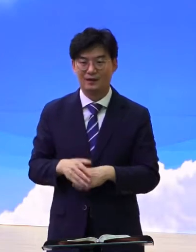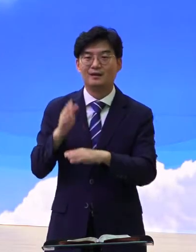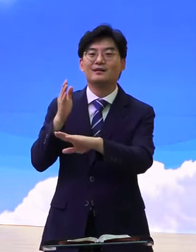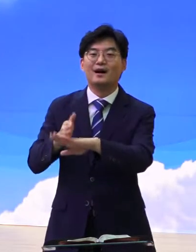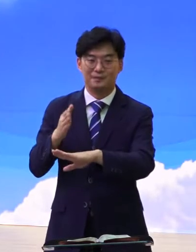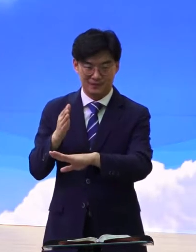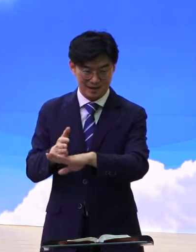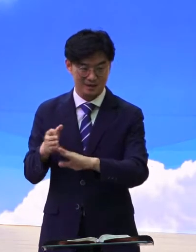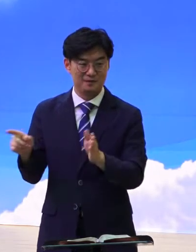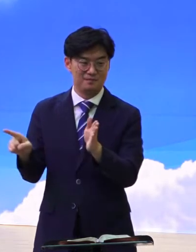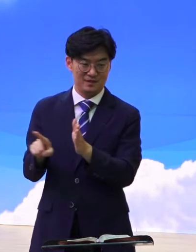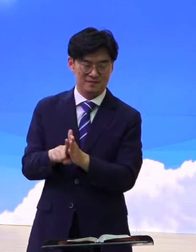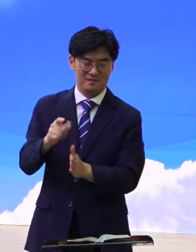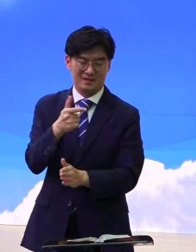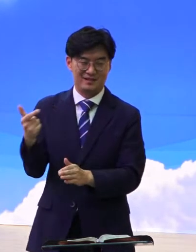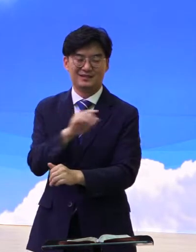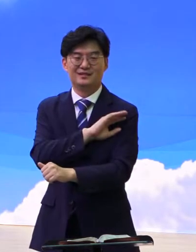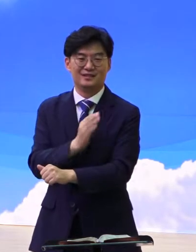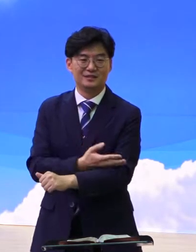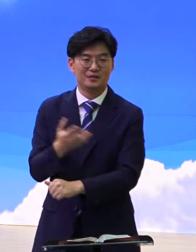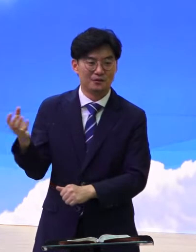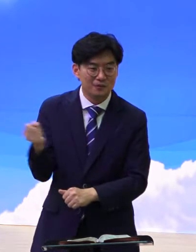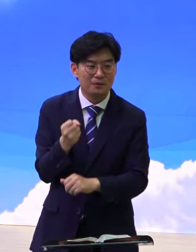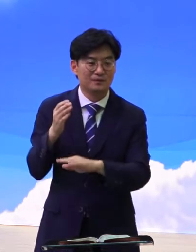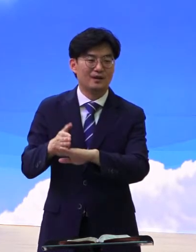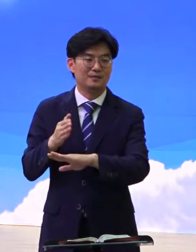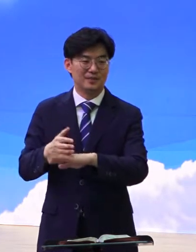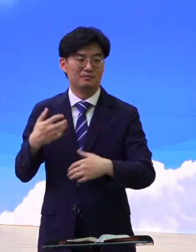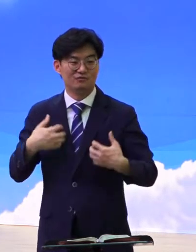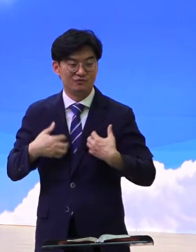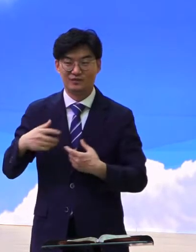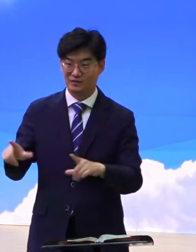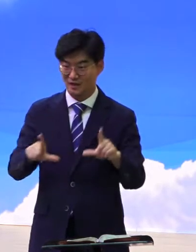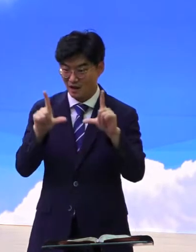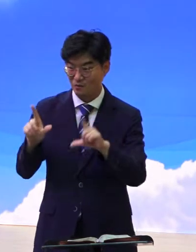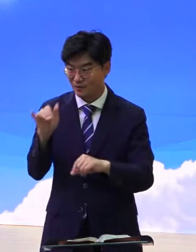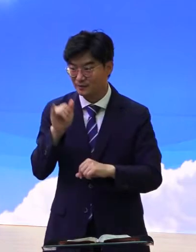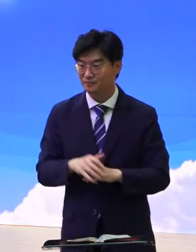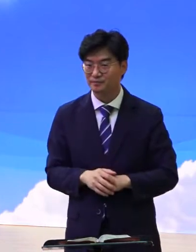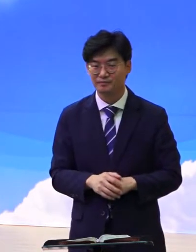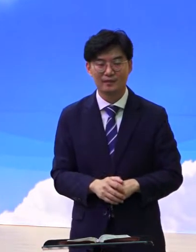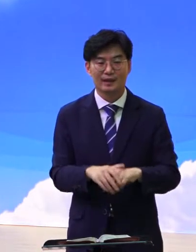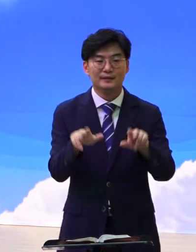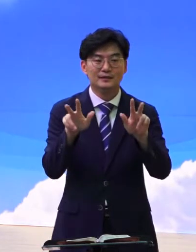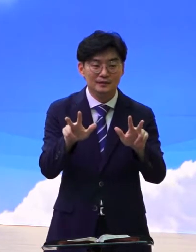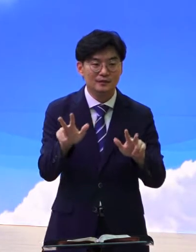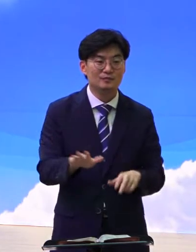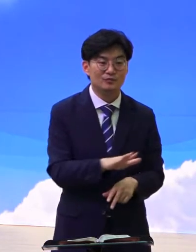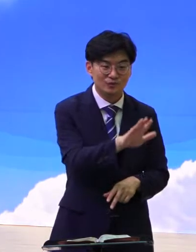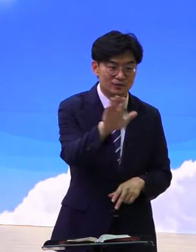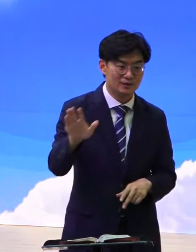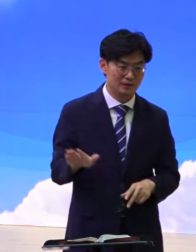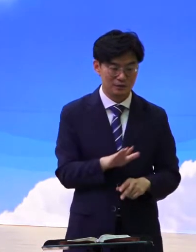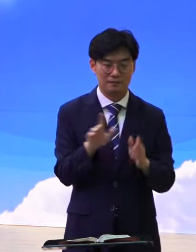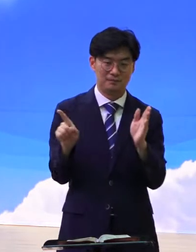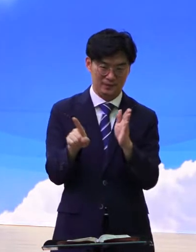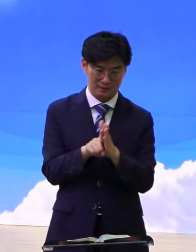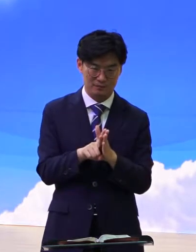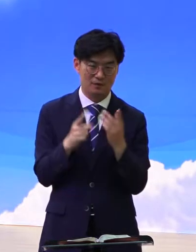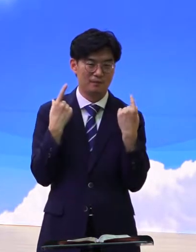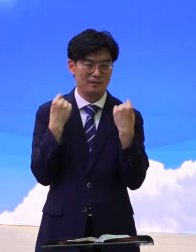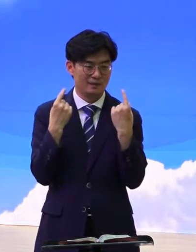그들 가운데 있었습니다. 오늘 여기에서 신앙생활하는 우리들 가운데도 이런 믿음이 있기를